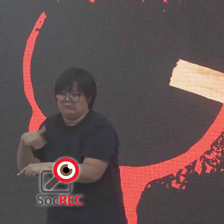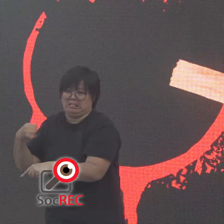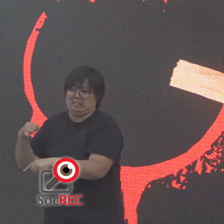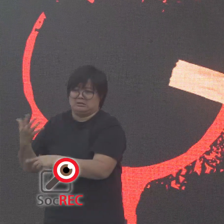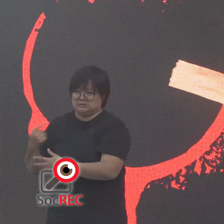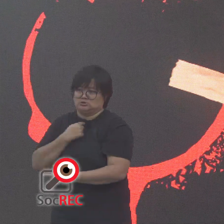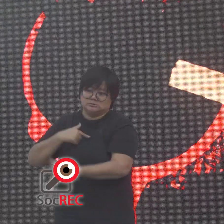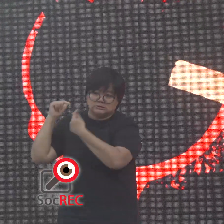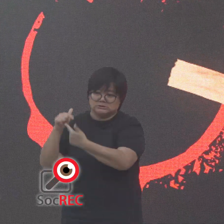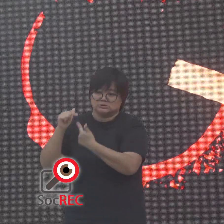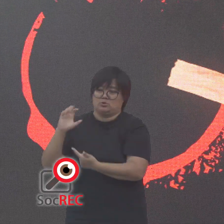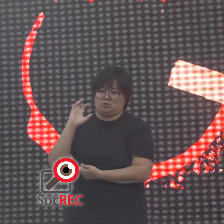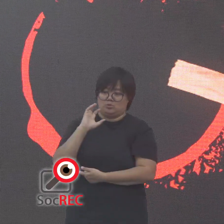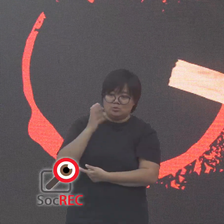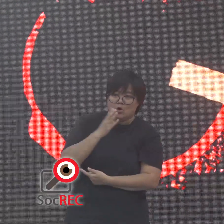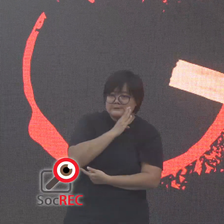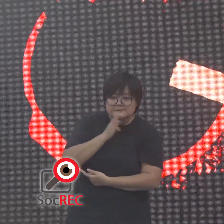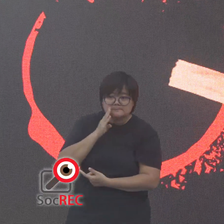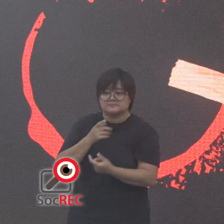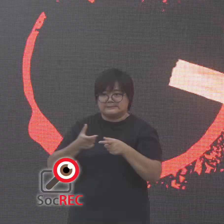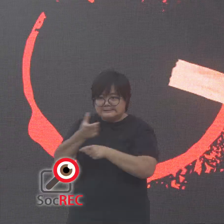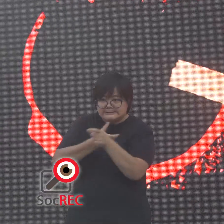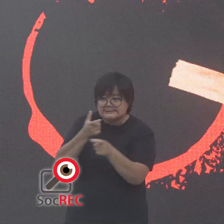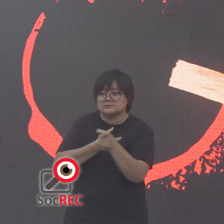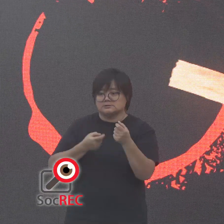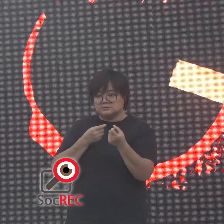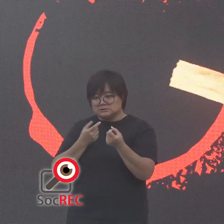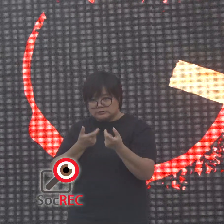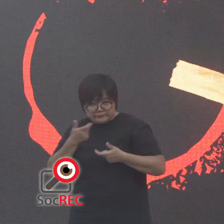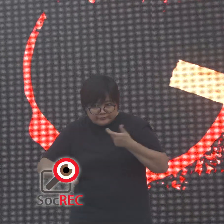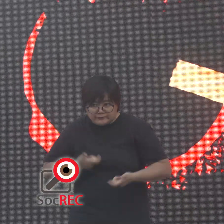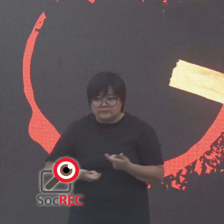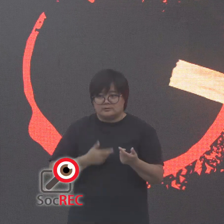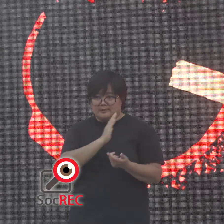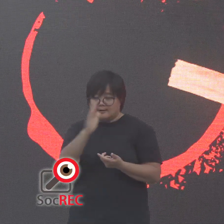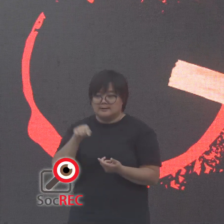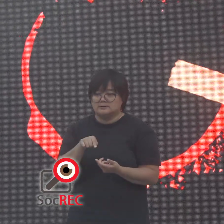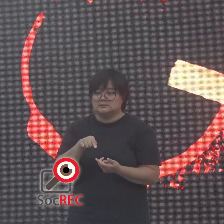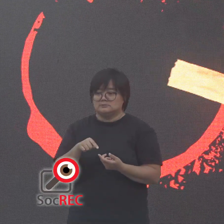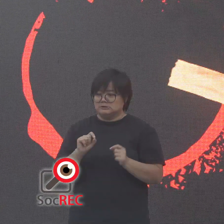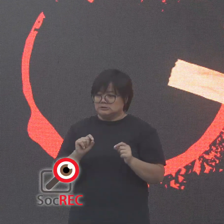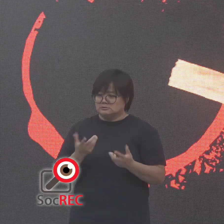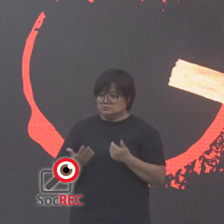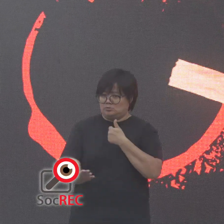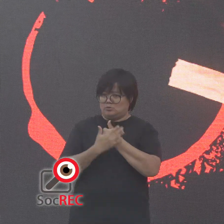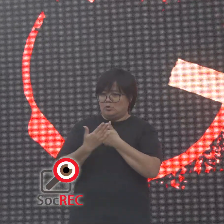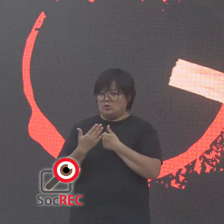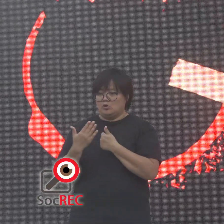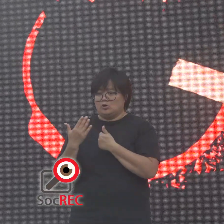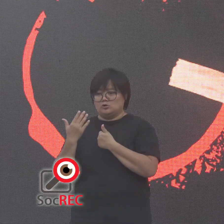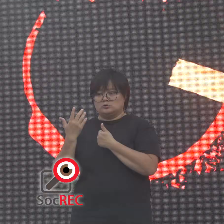好都好，其實說穿了只是增加緊我們的勝算，買多一些時